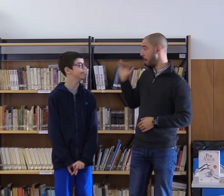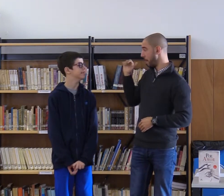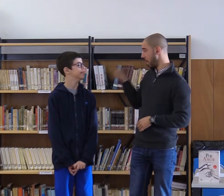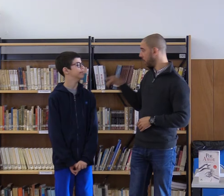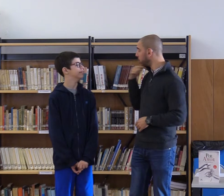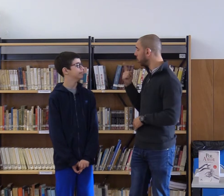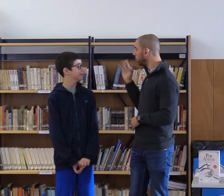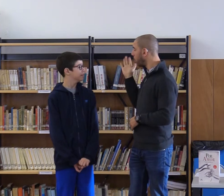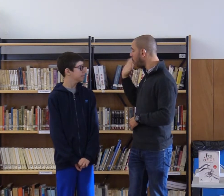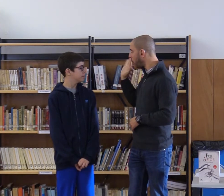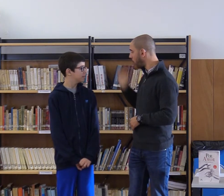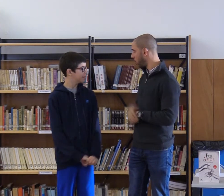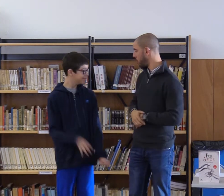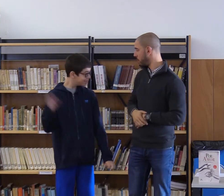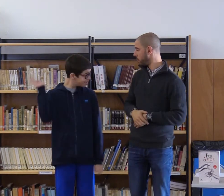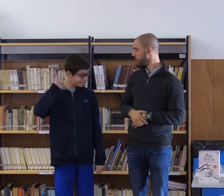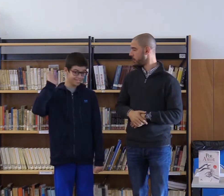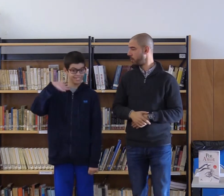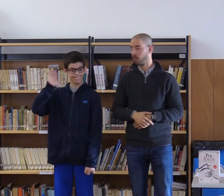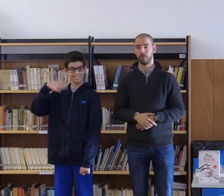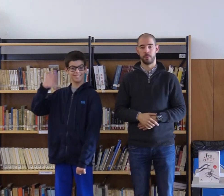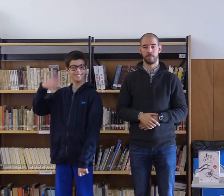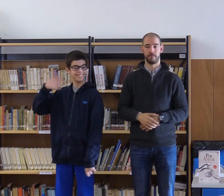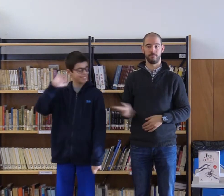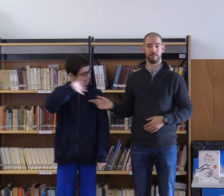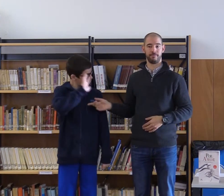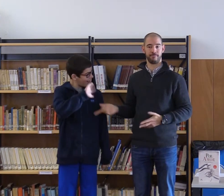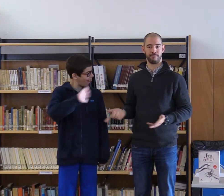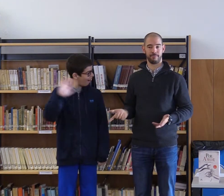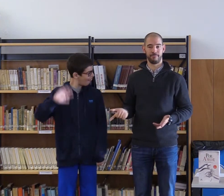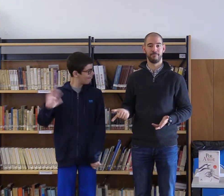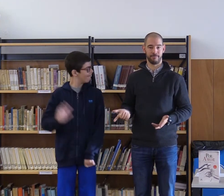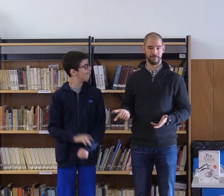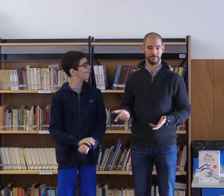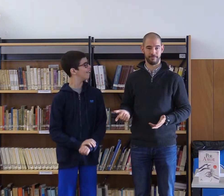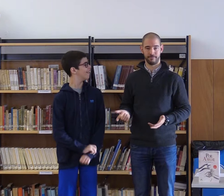Eu quero pedir ao Miguel, olha, ensina-lhes a dizer olá. Olá.